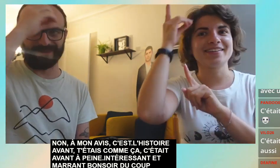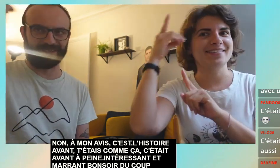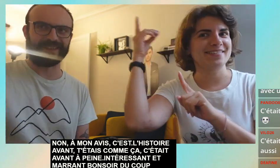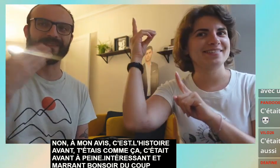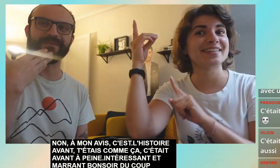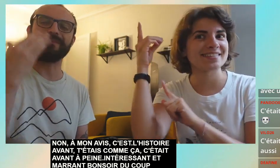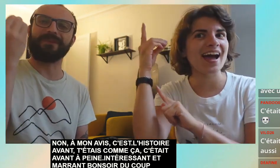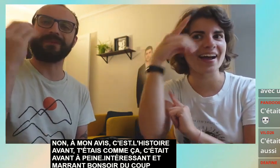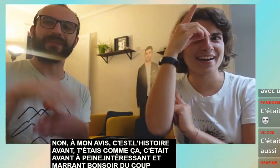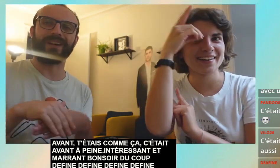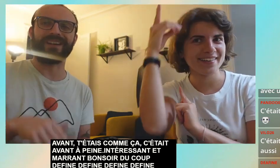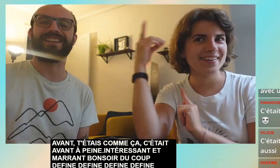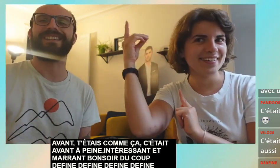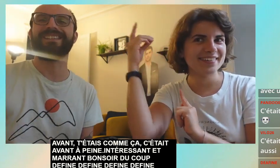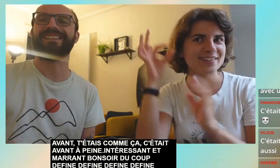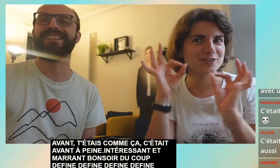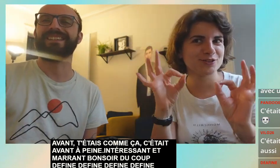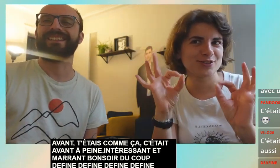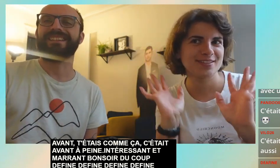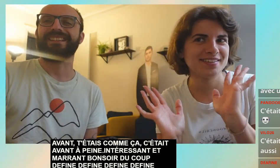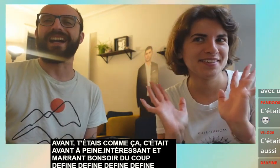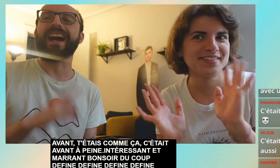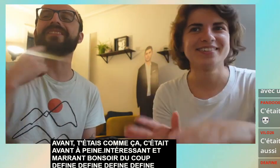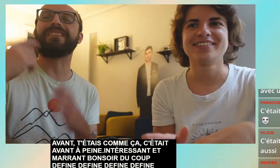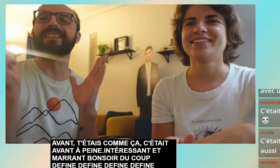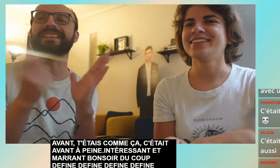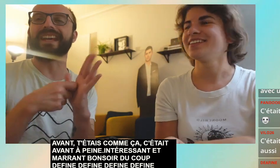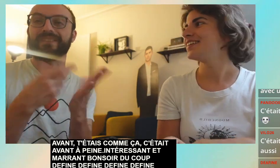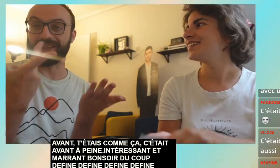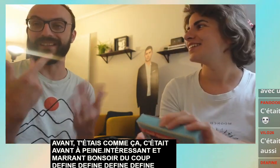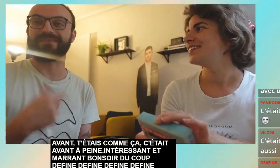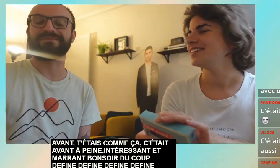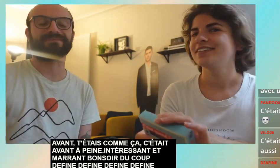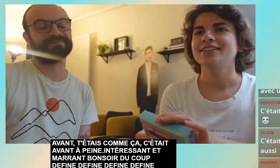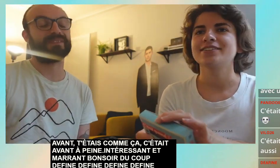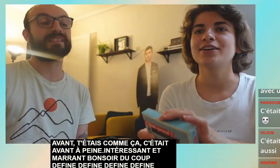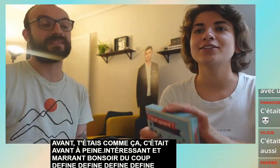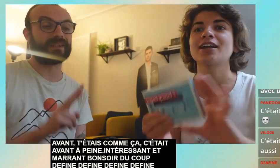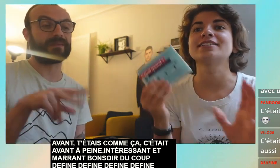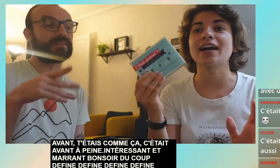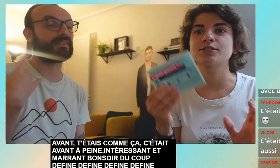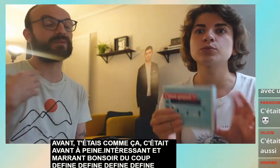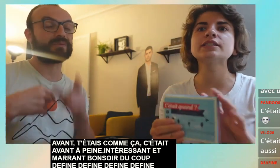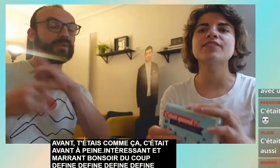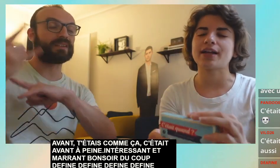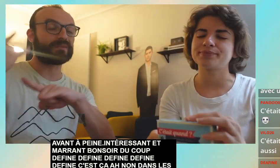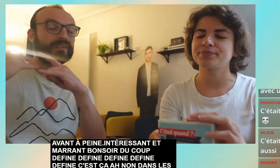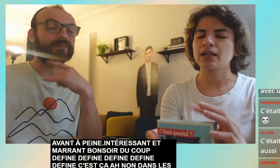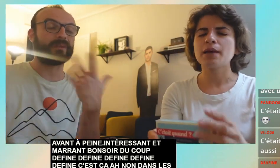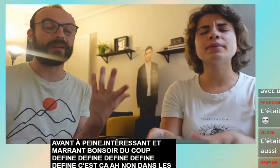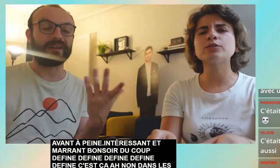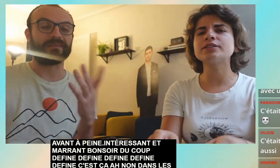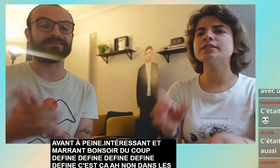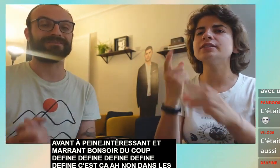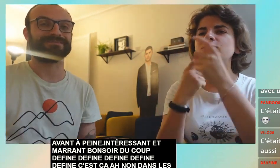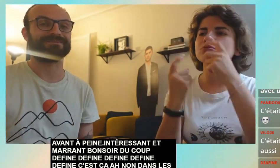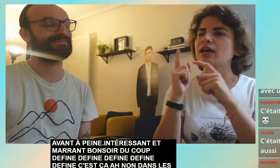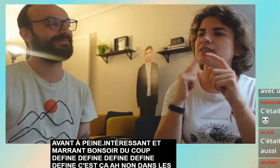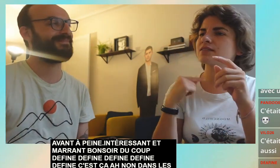Delphine. C'est ça, hein? Bonsoir. Juste. Ah non, dans les dates, ouais. Oui, Non, c'est dans vrai, les oui, dates, c'est- oui, du c'est coup, vrai. historiquement, Mais bah, aussi, toi,